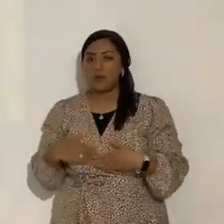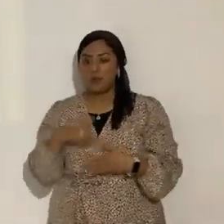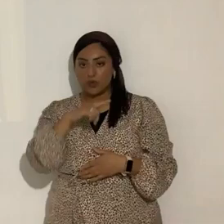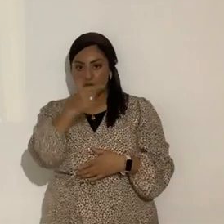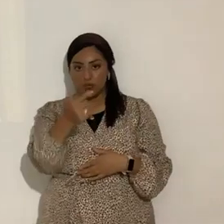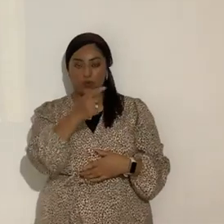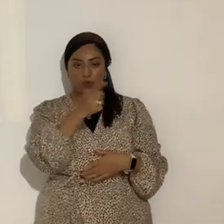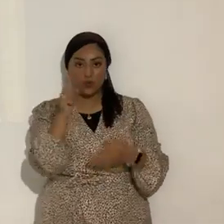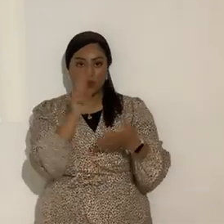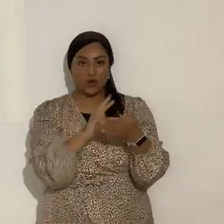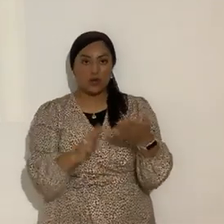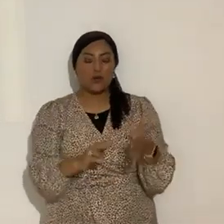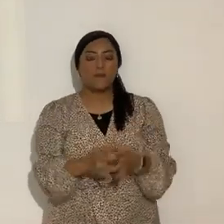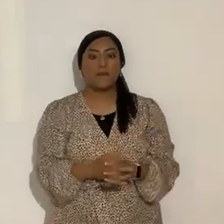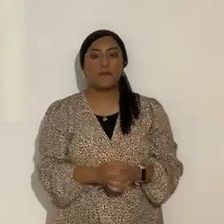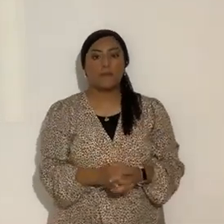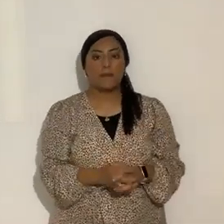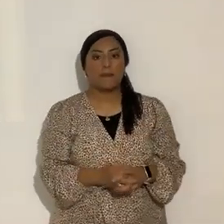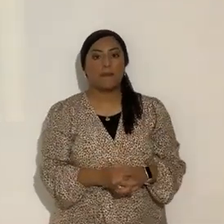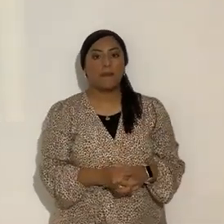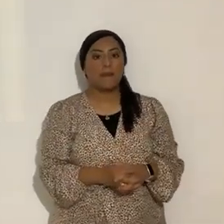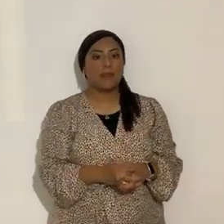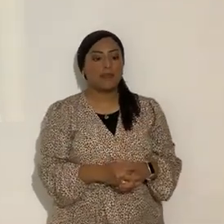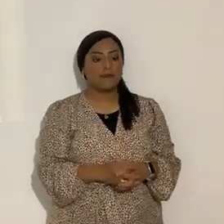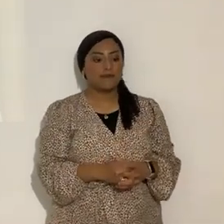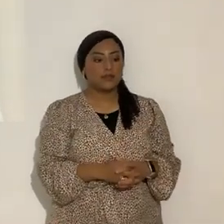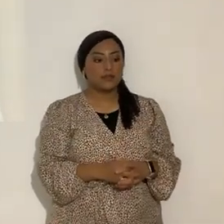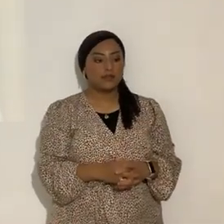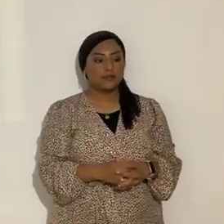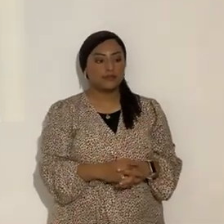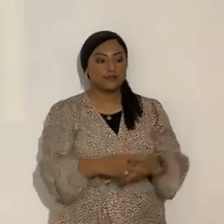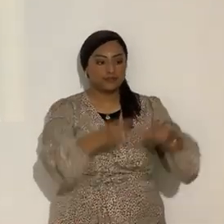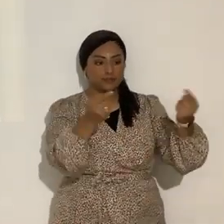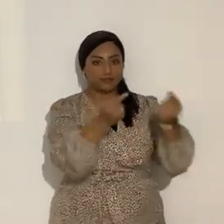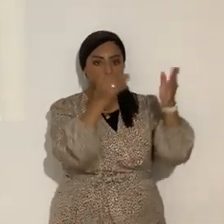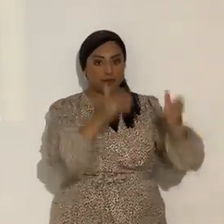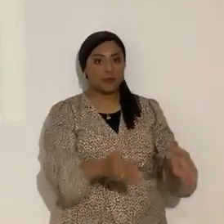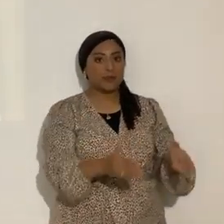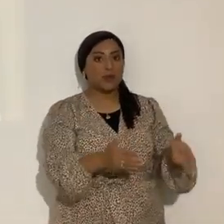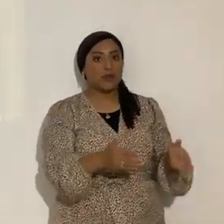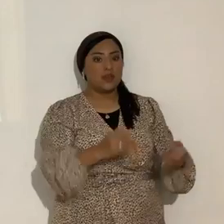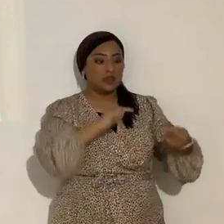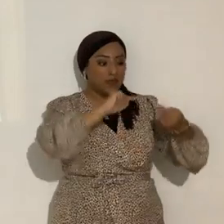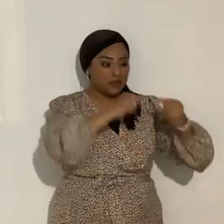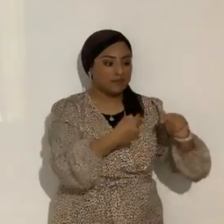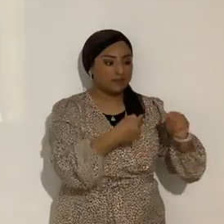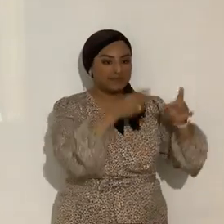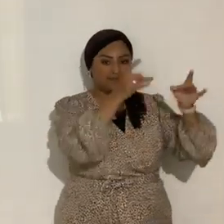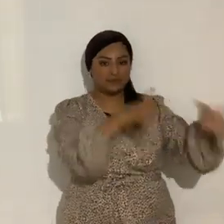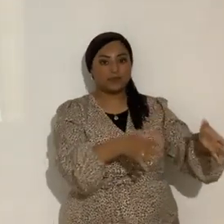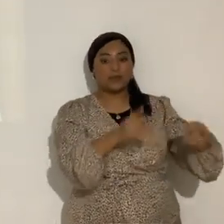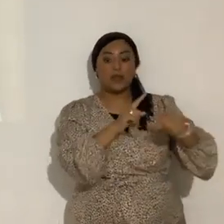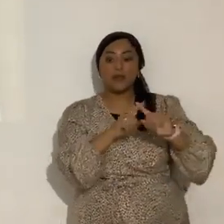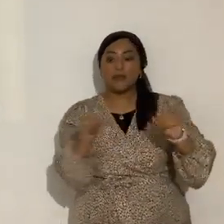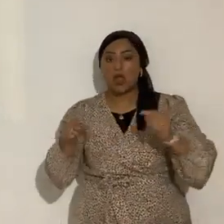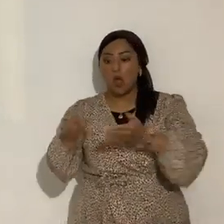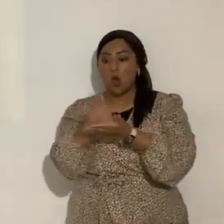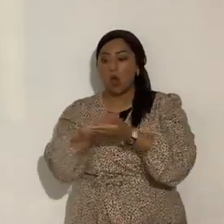sola vez fuerte. Amén. El sacrificio de los impíos es abominación a Yahweh, mas la oración de los rectos es su